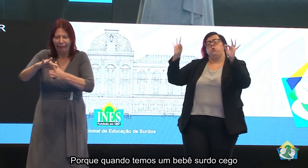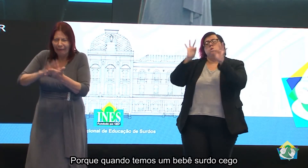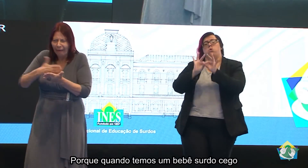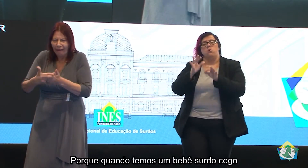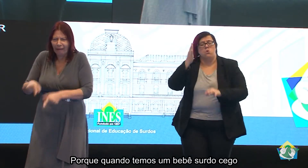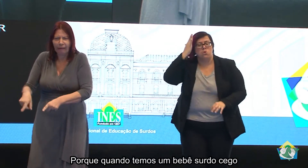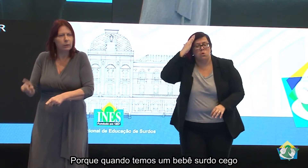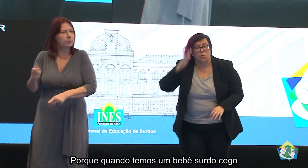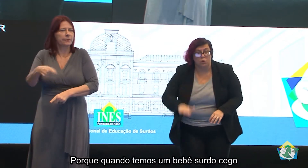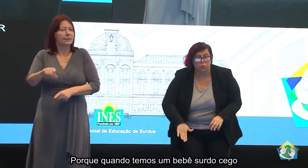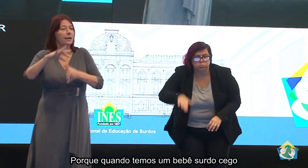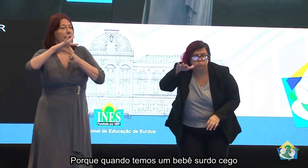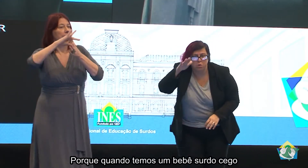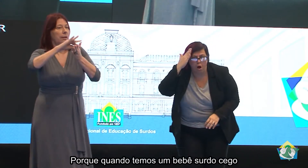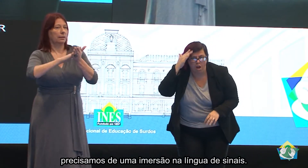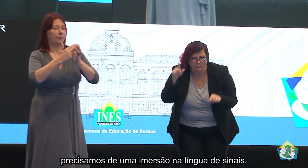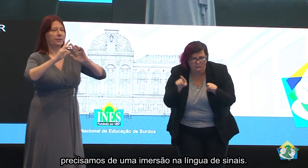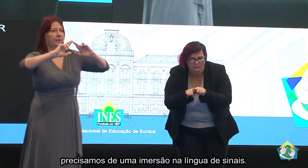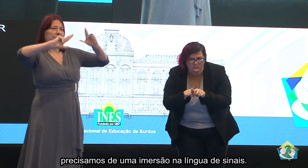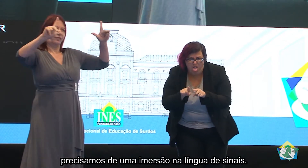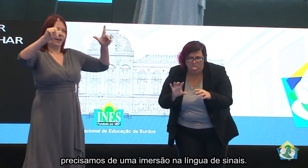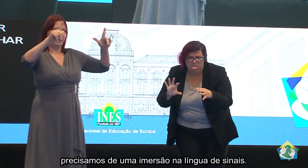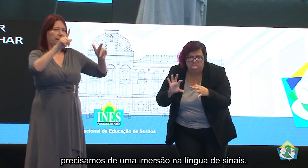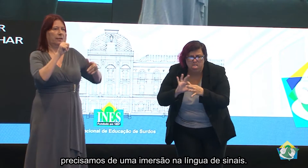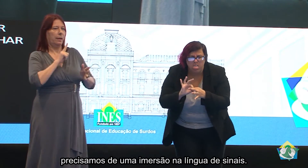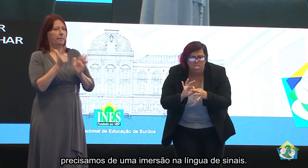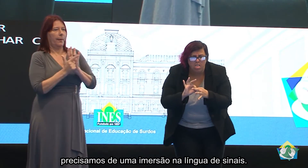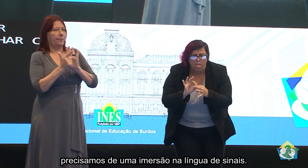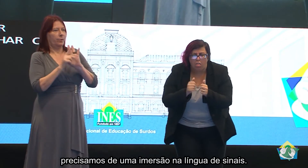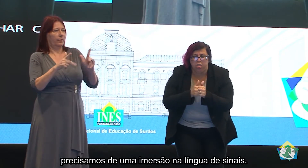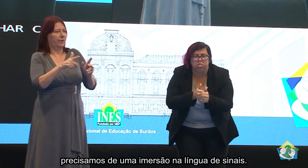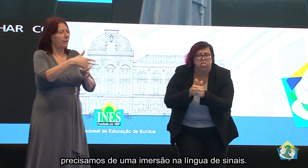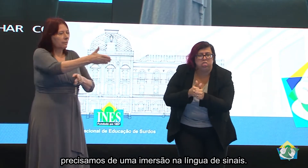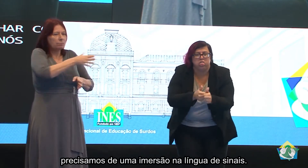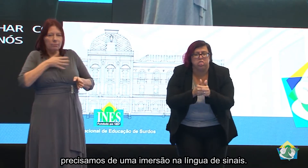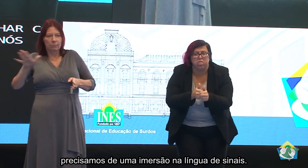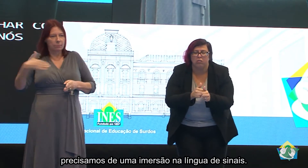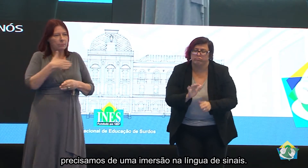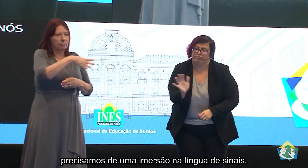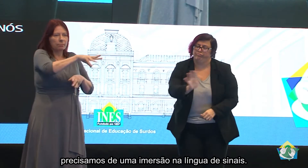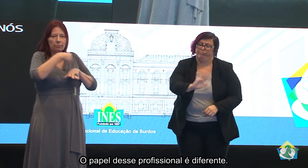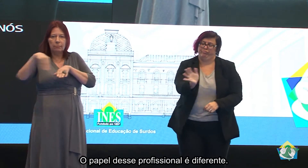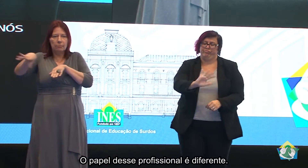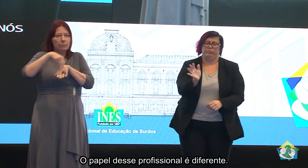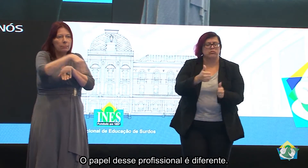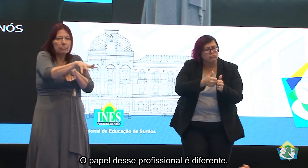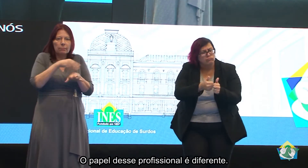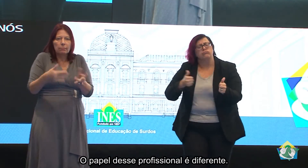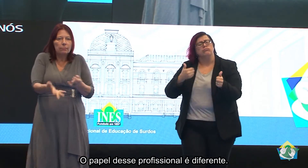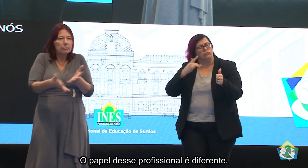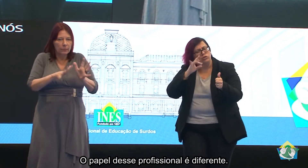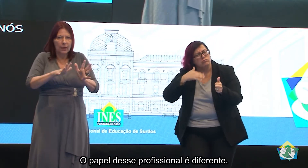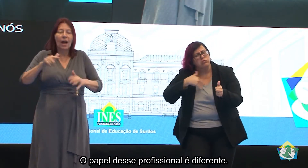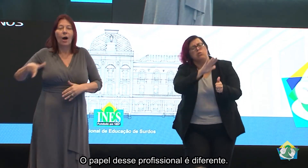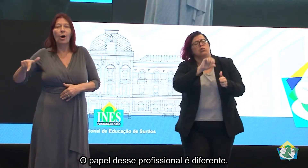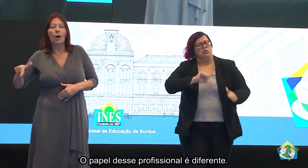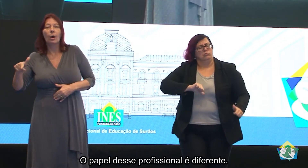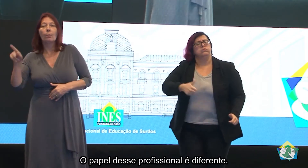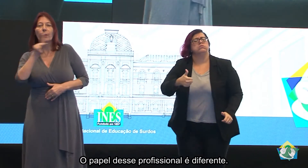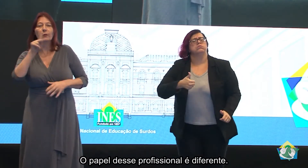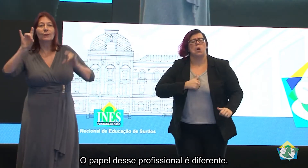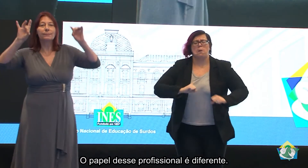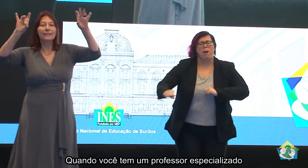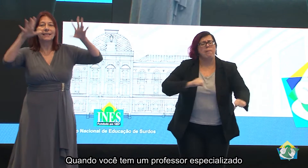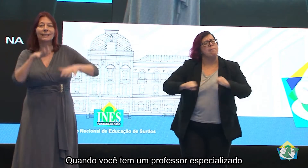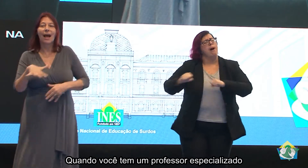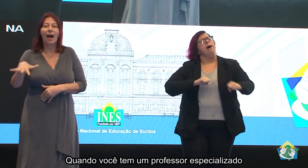Porque quando nós temos um bebê surdo cego e precisamos de uma imersão na língua de sinais, o papel desse profissional é